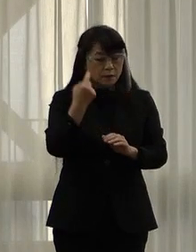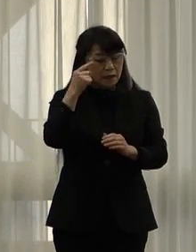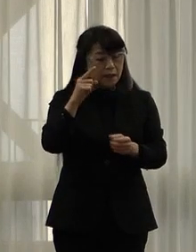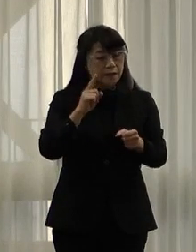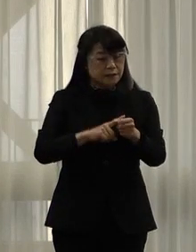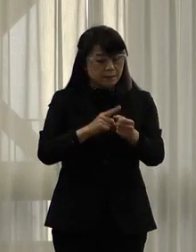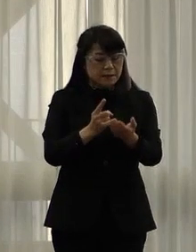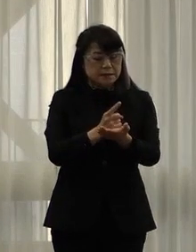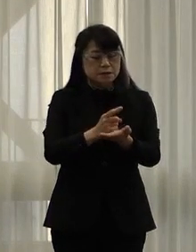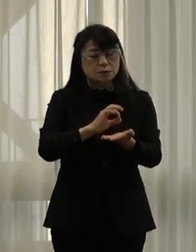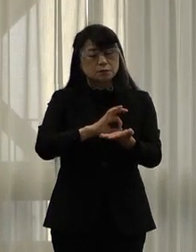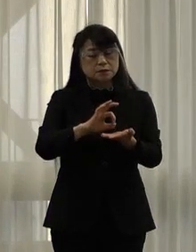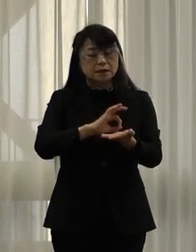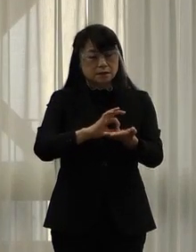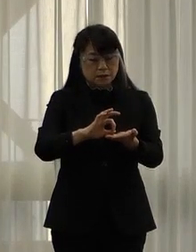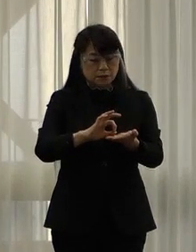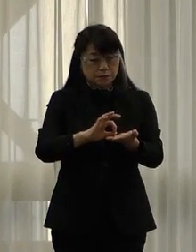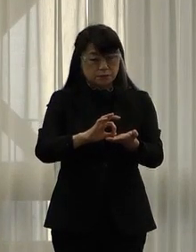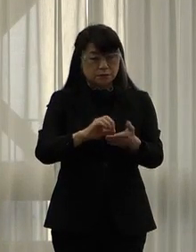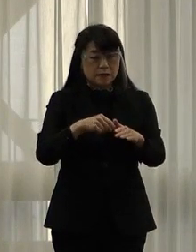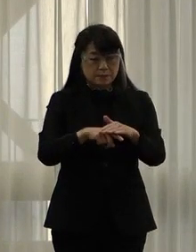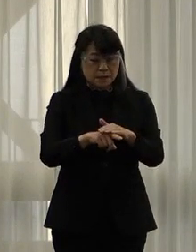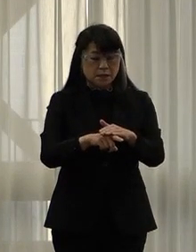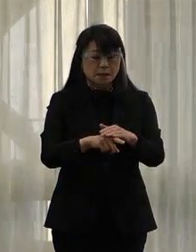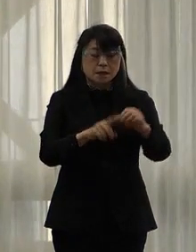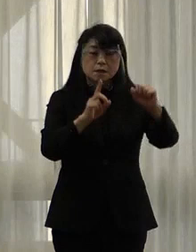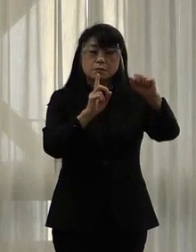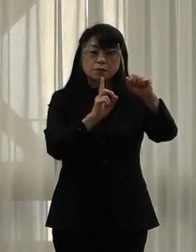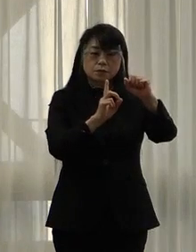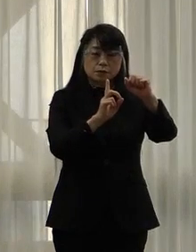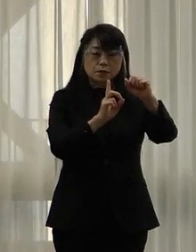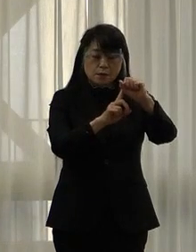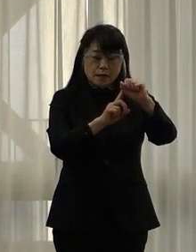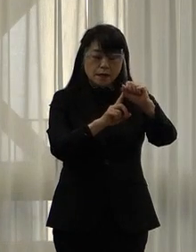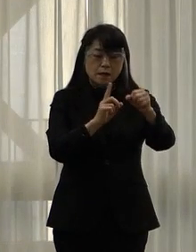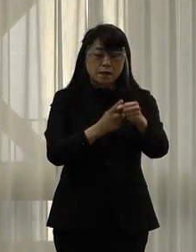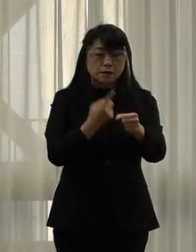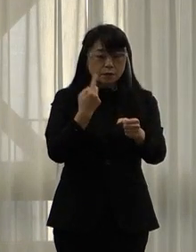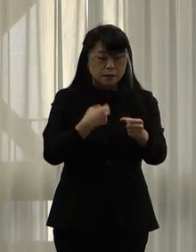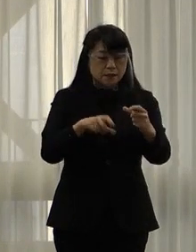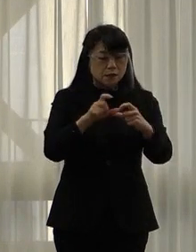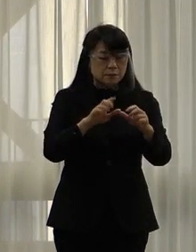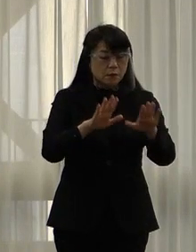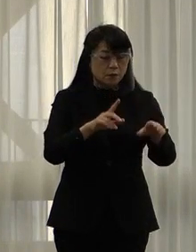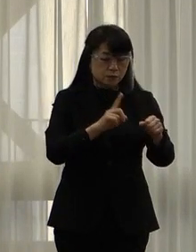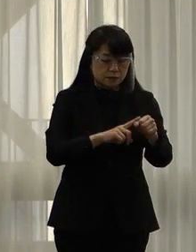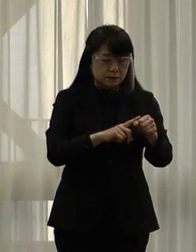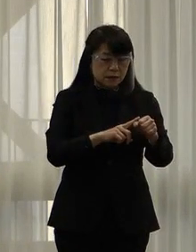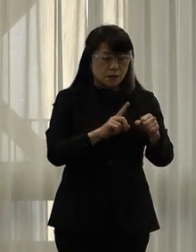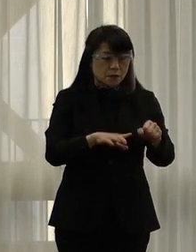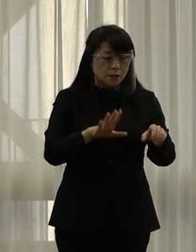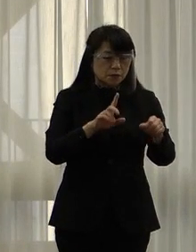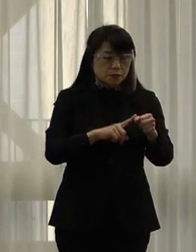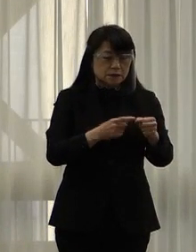を使っていくということです。で目標はやっぱり去年より今年より来年が、